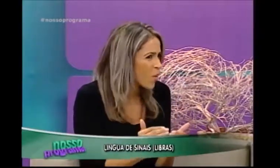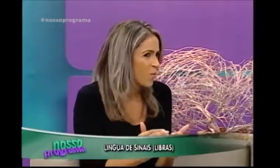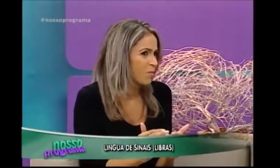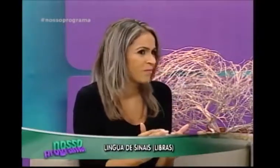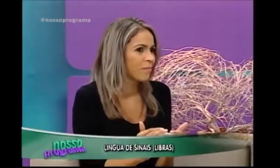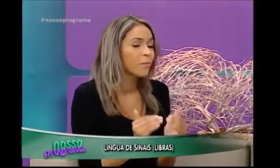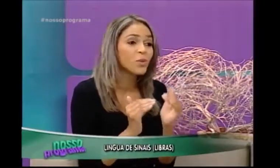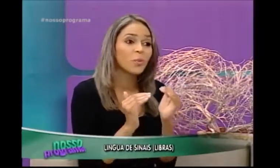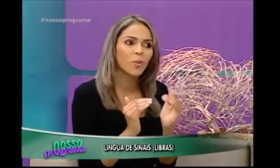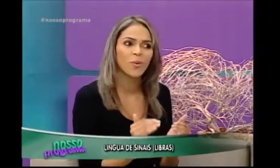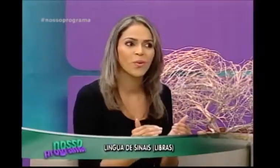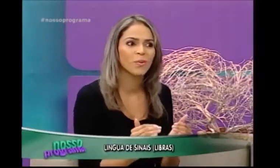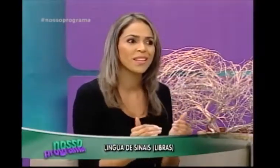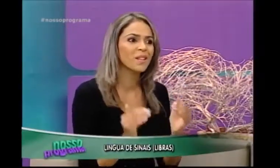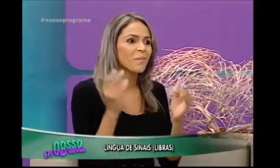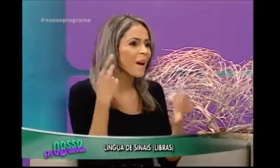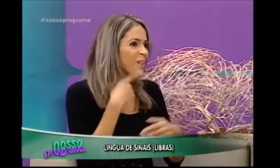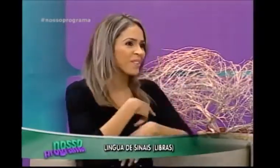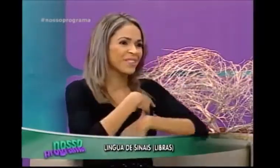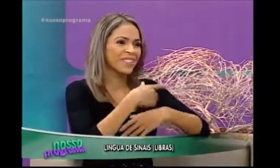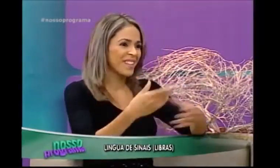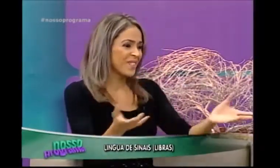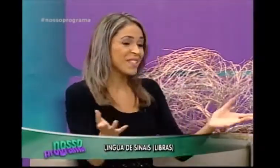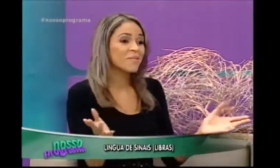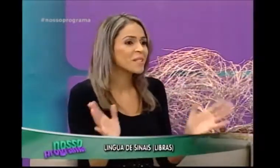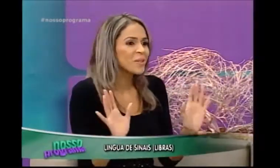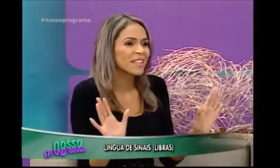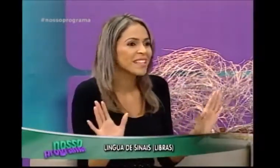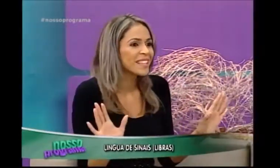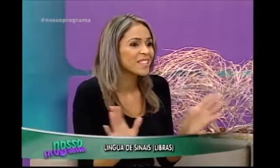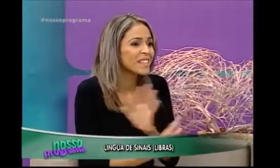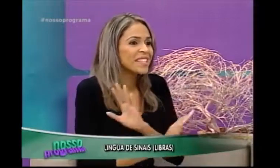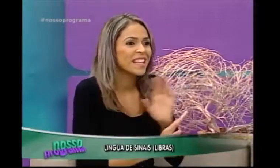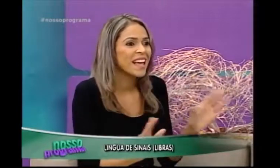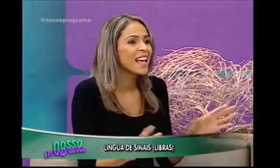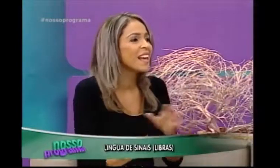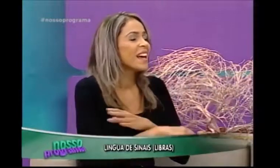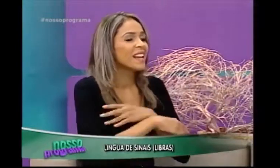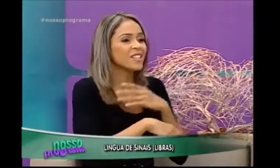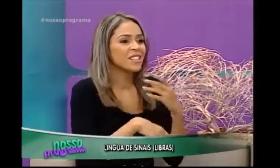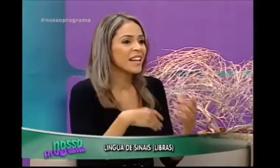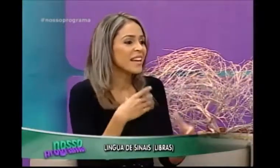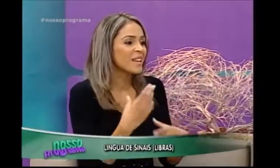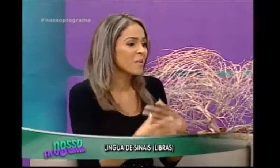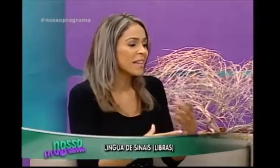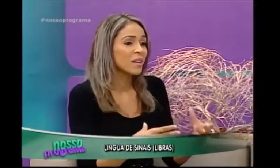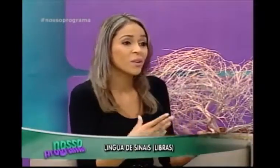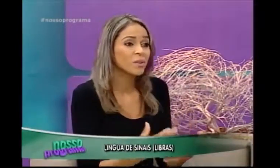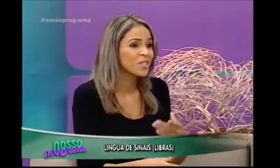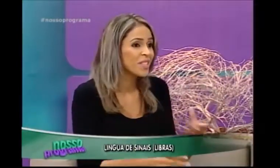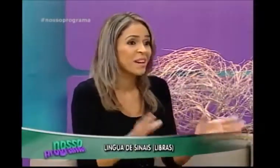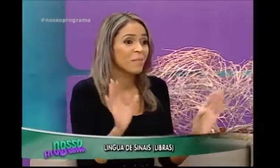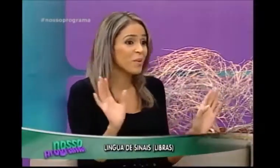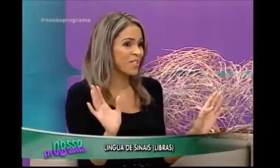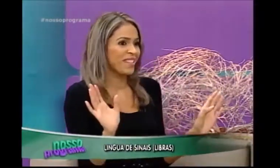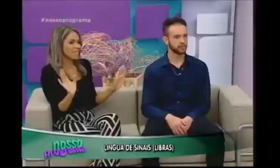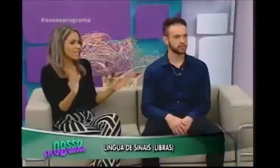Pouco, muito pouco, porque São Paulo consegue fazer o que a gente quiser, a gente tem aí uma tecnologia, poxa,